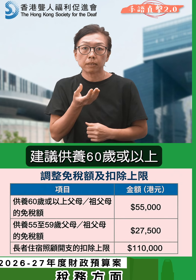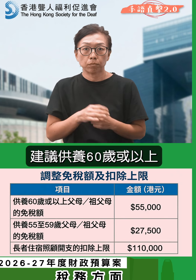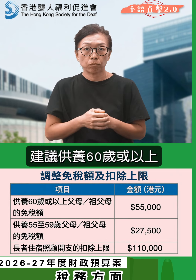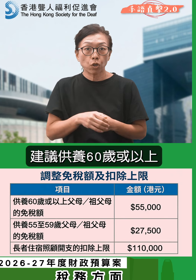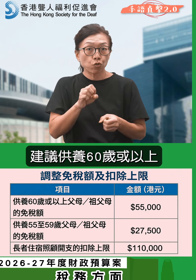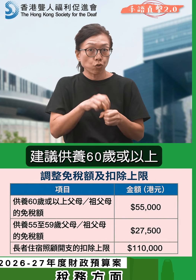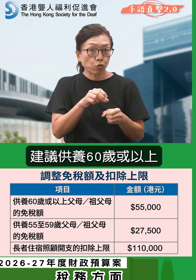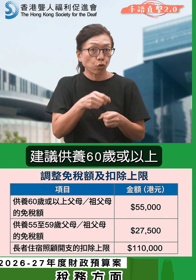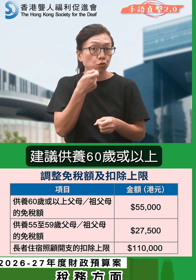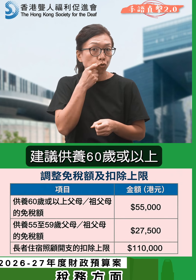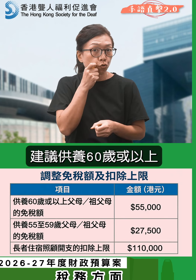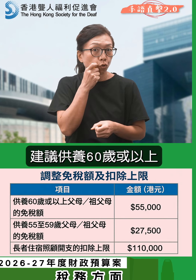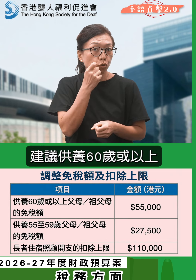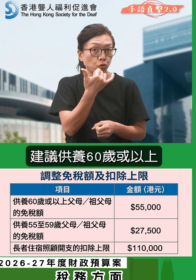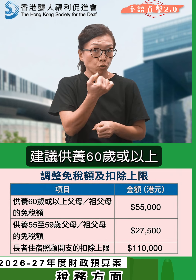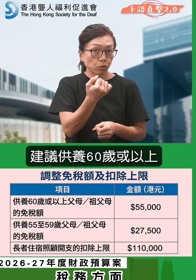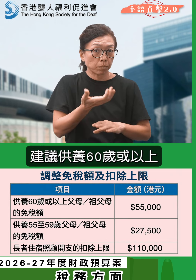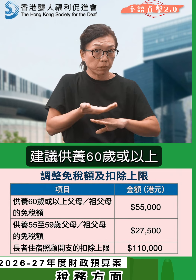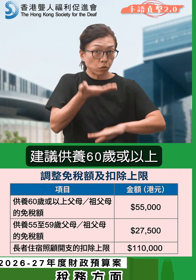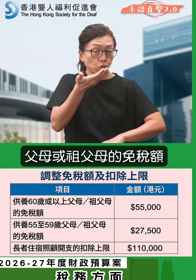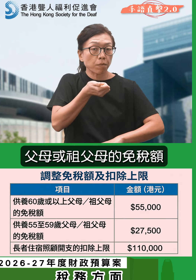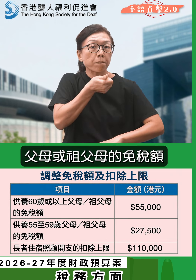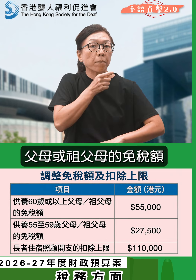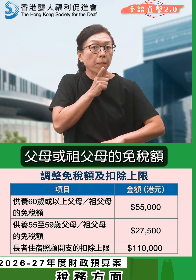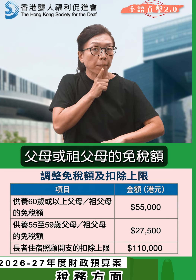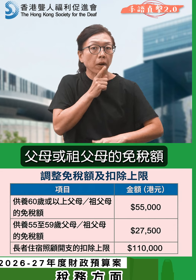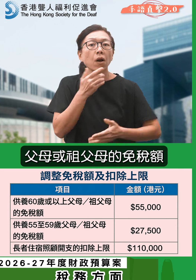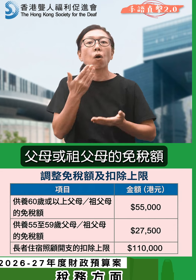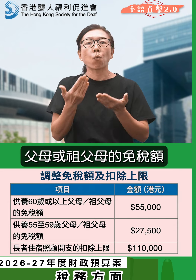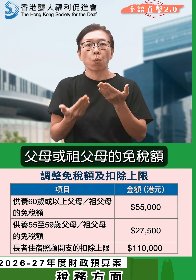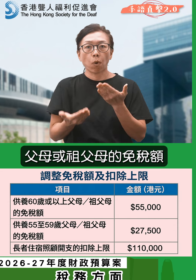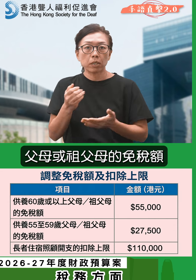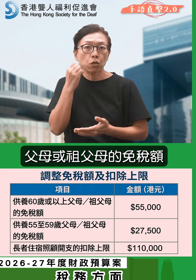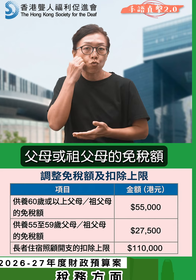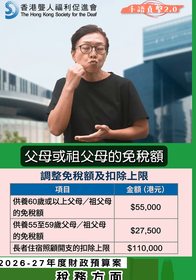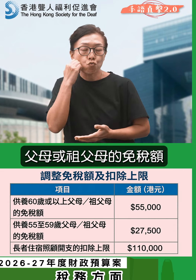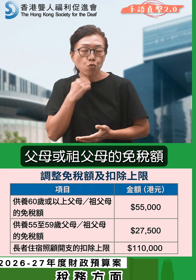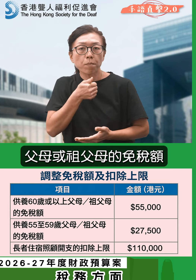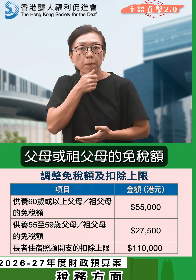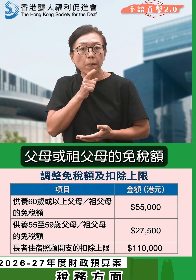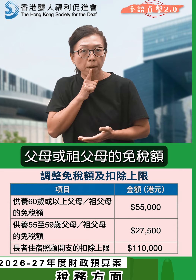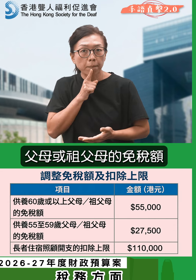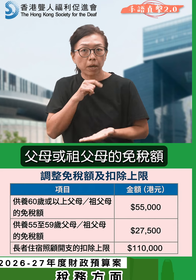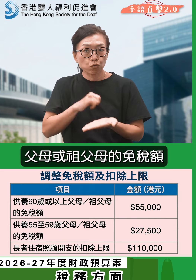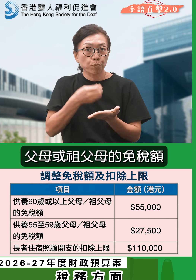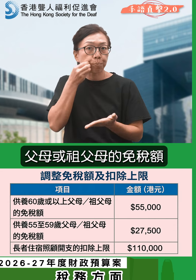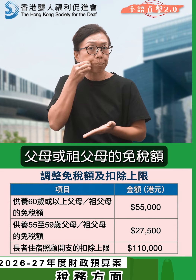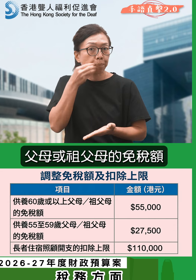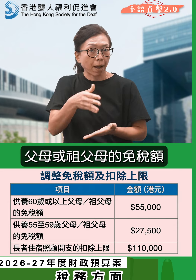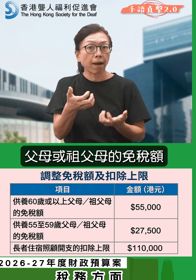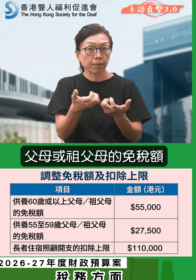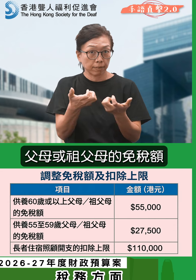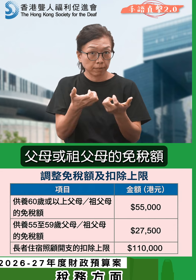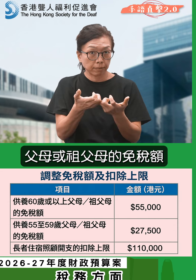養60歲或以上父母或祖父母嘅免稅額